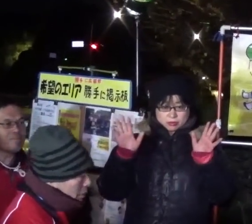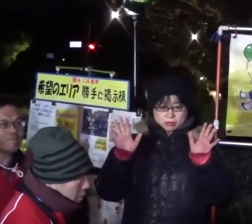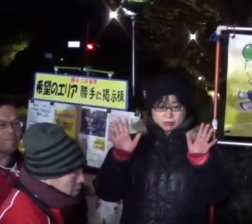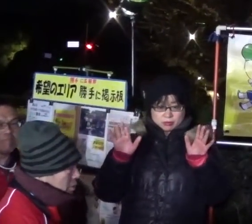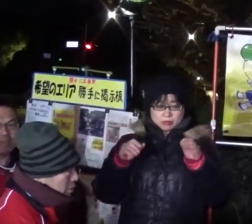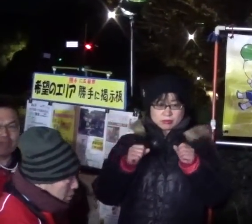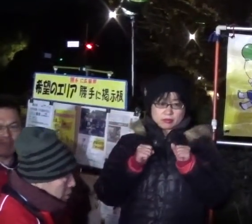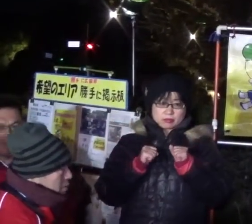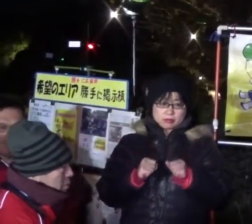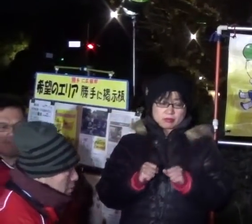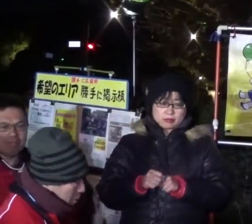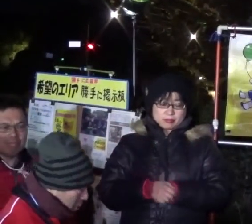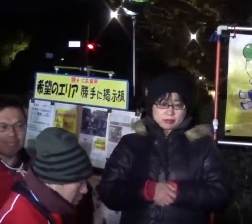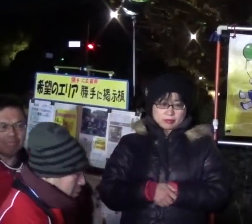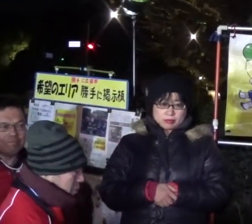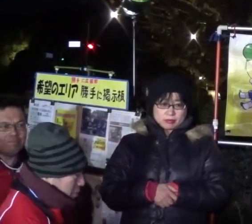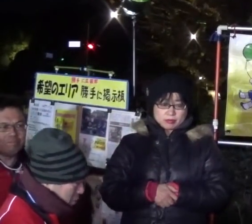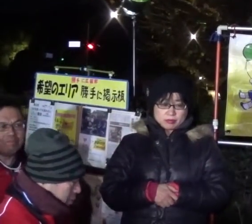ってる。